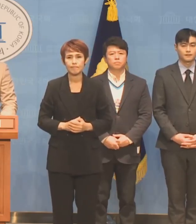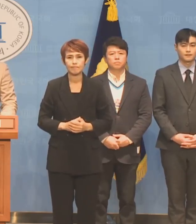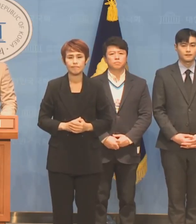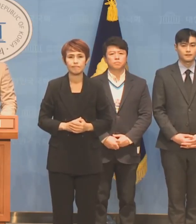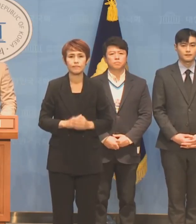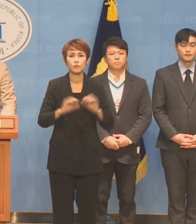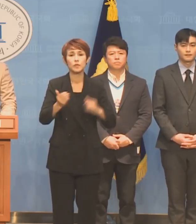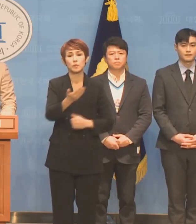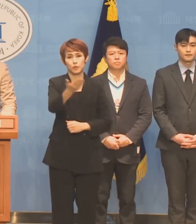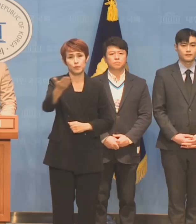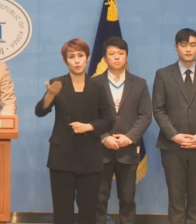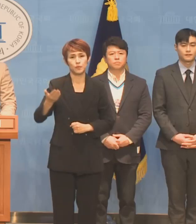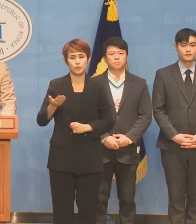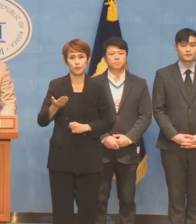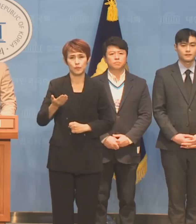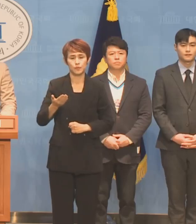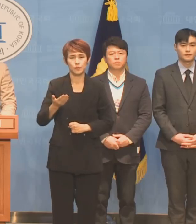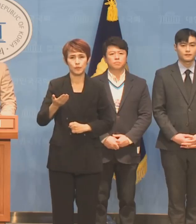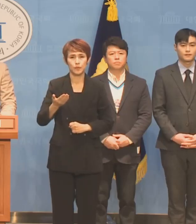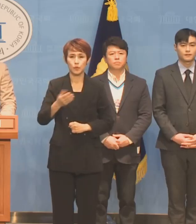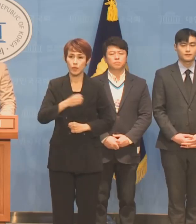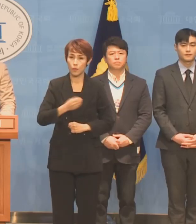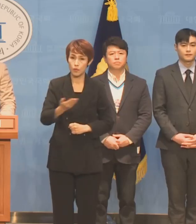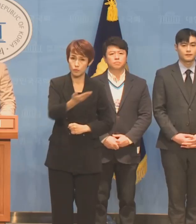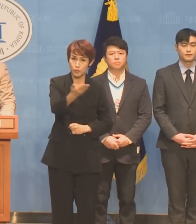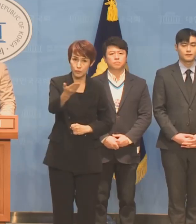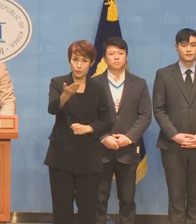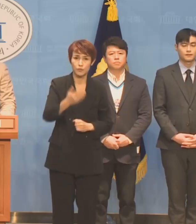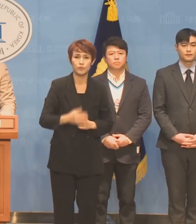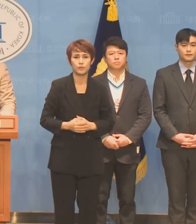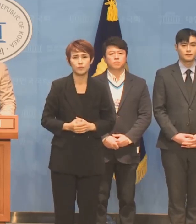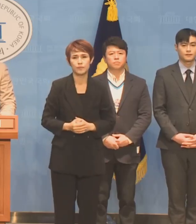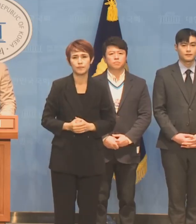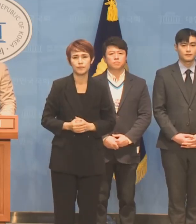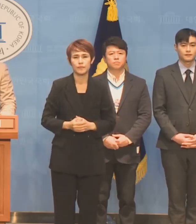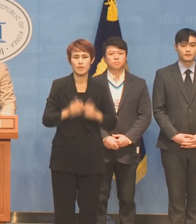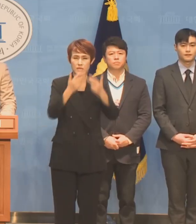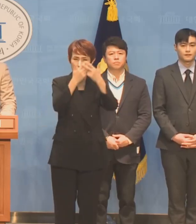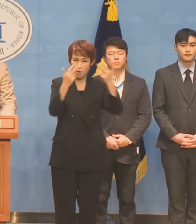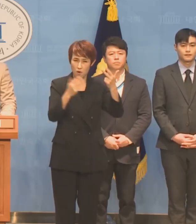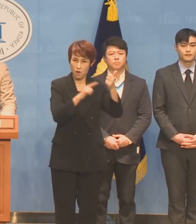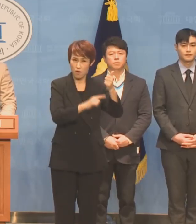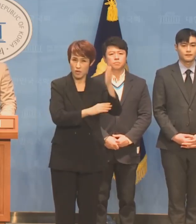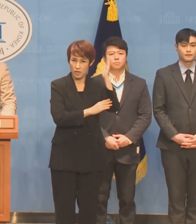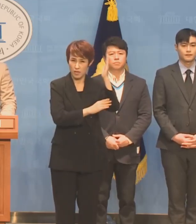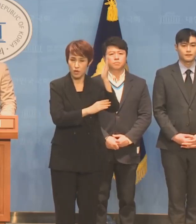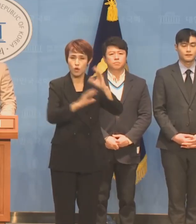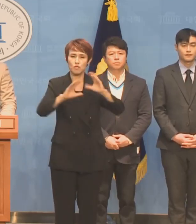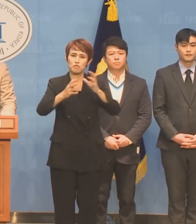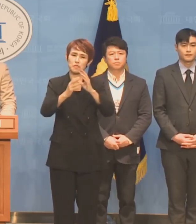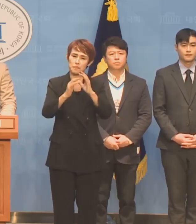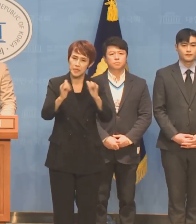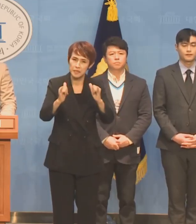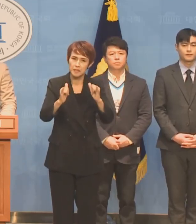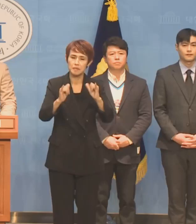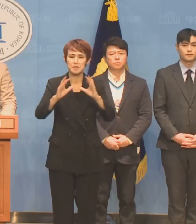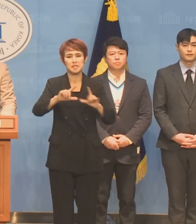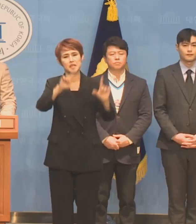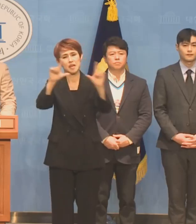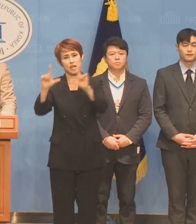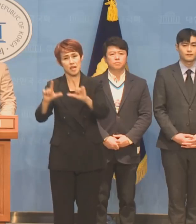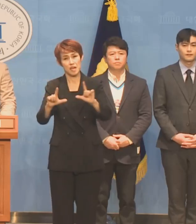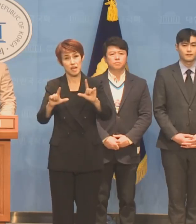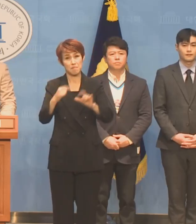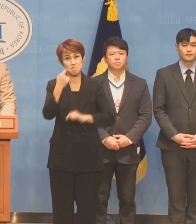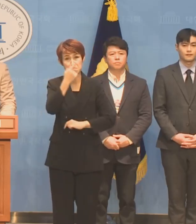국민 여러분, 그리고 사랑하는 당원 동지 여러분, 이재명 입에서 나오는 국민과 민생은